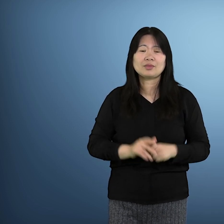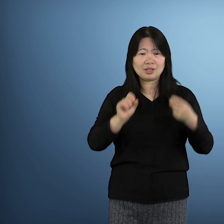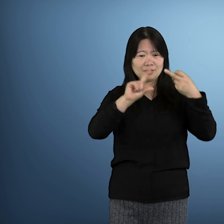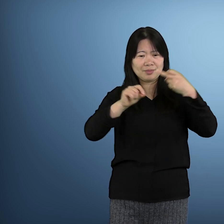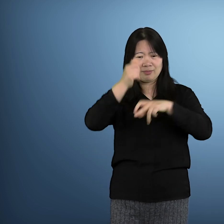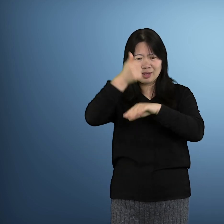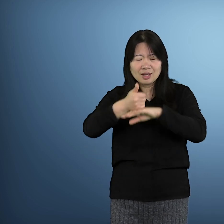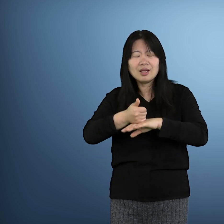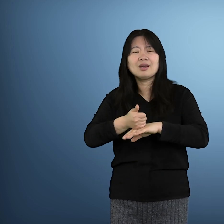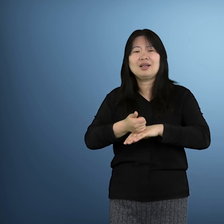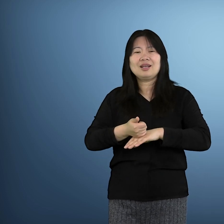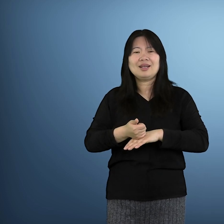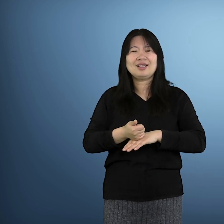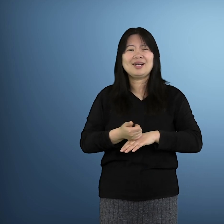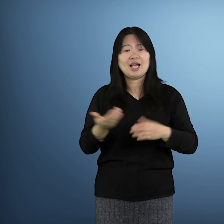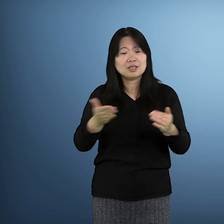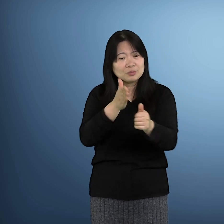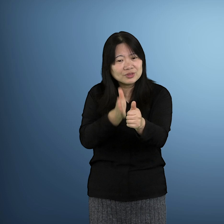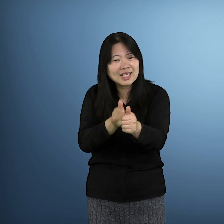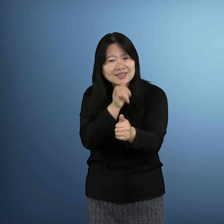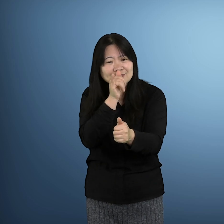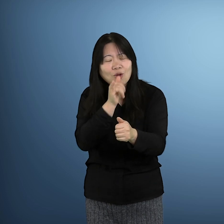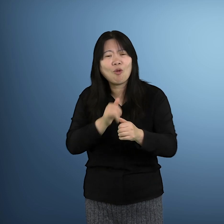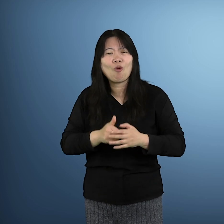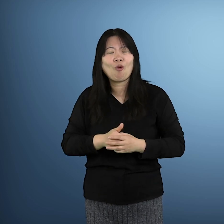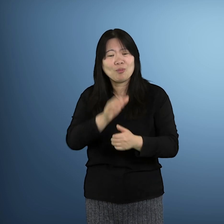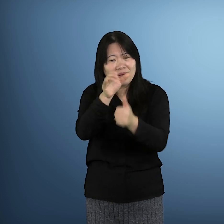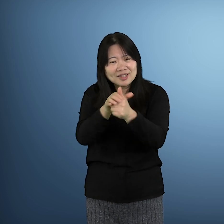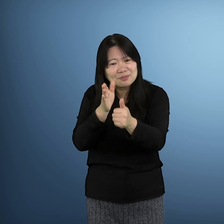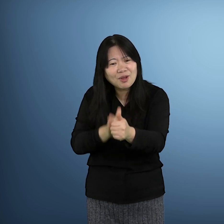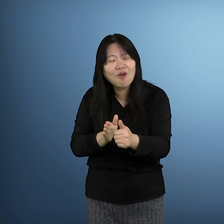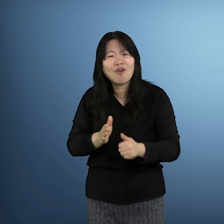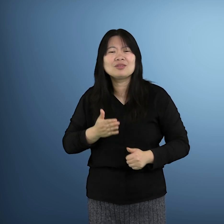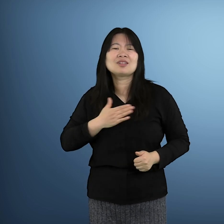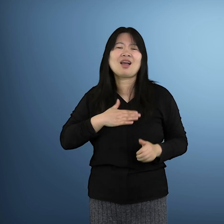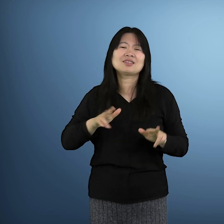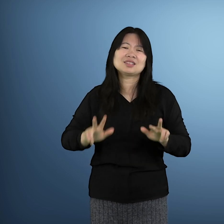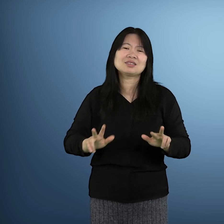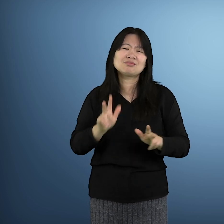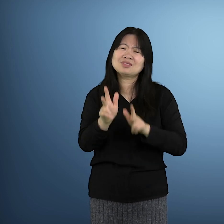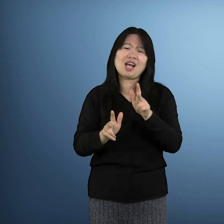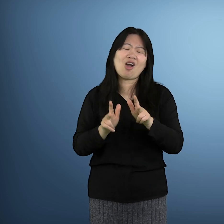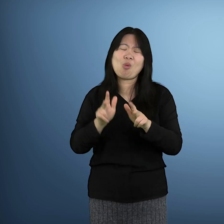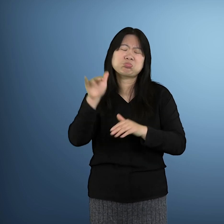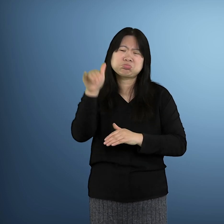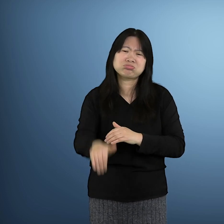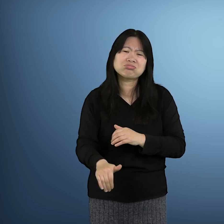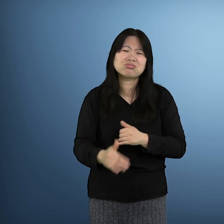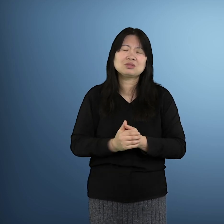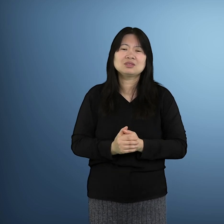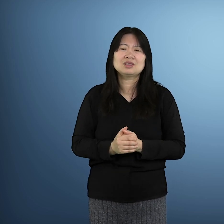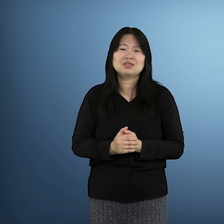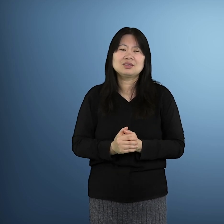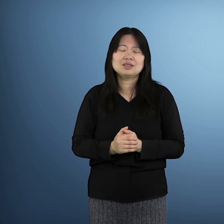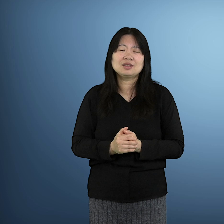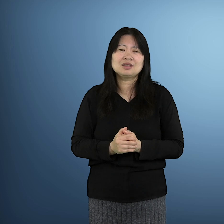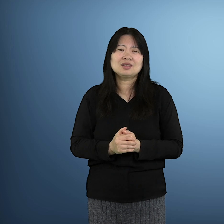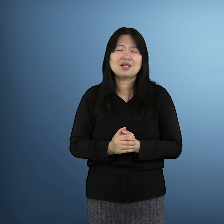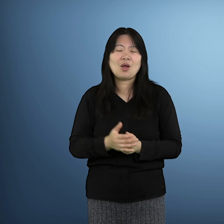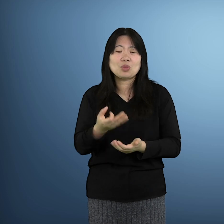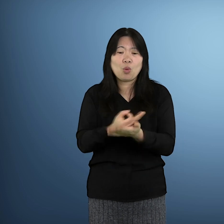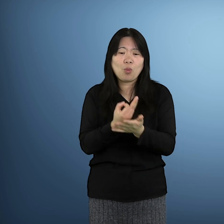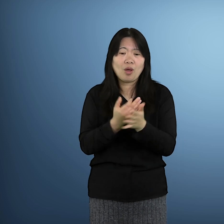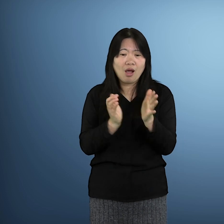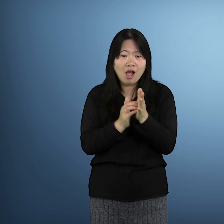연말에 좀 일을 부탁하거나 맡기면 내가 지금 뭐 사업도 잘 안 되고 내가 좀 돈